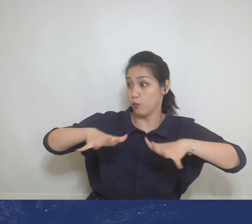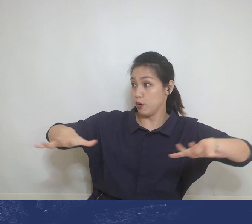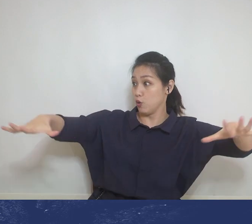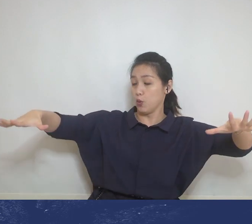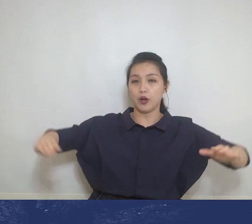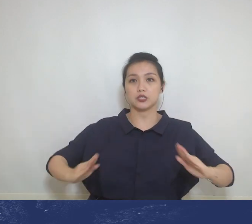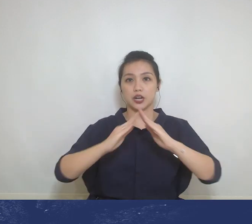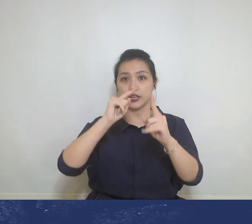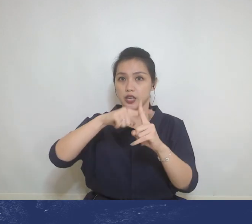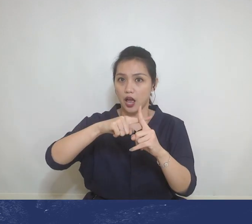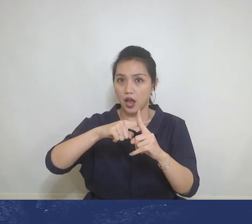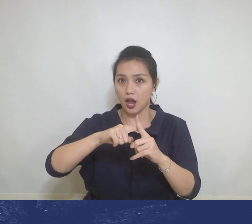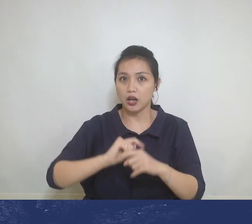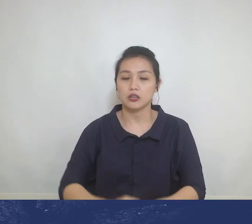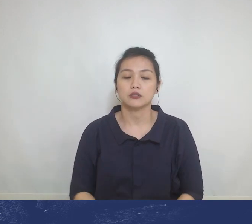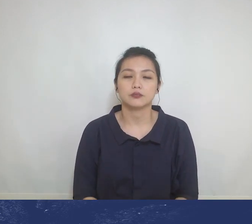ambisi pemimpin?